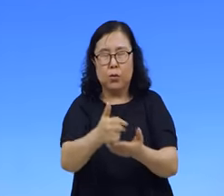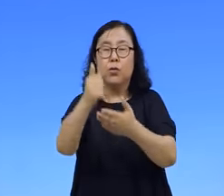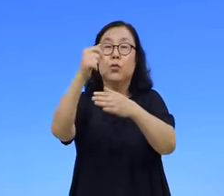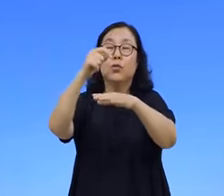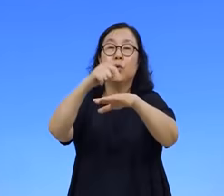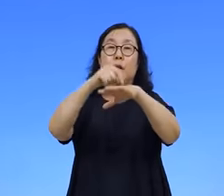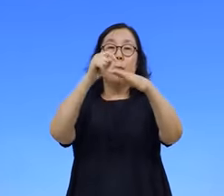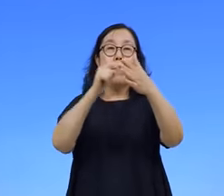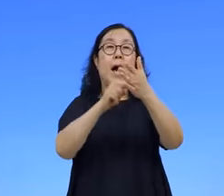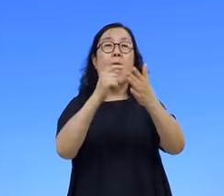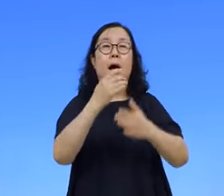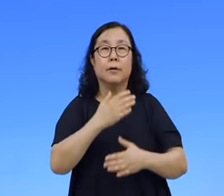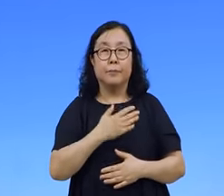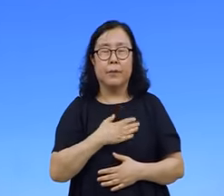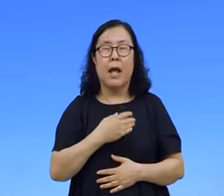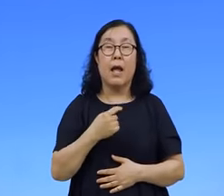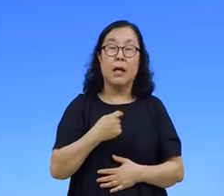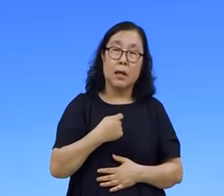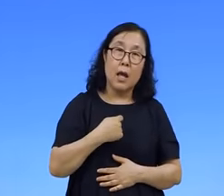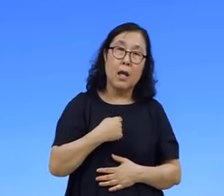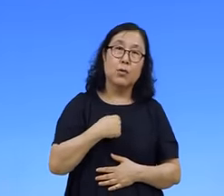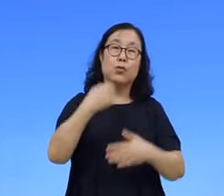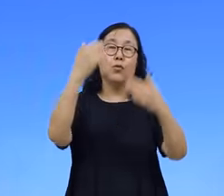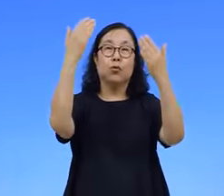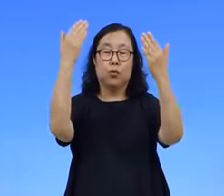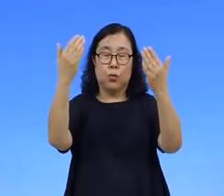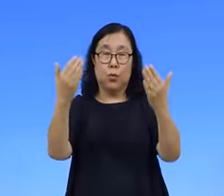주님 마음 내게 주소서.